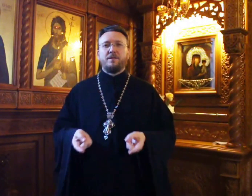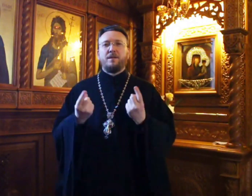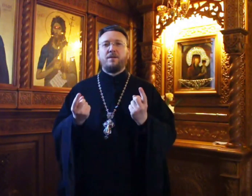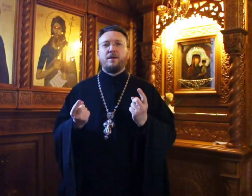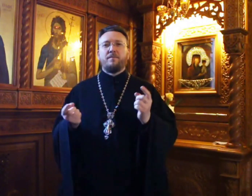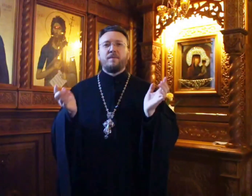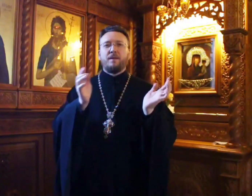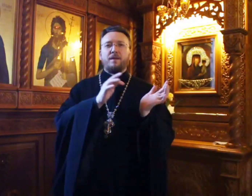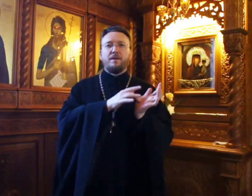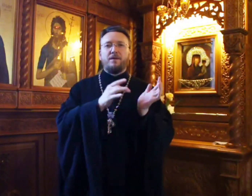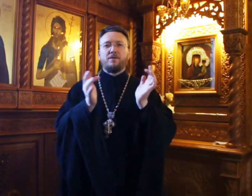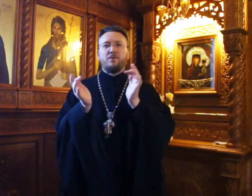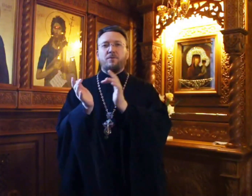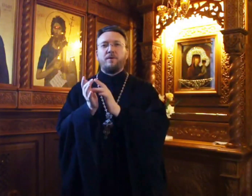Воскресения Христова!